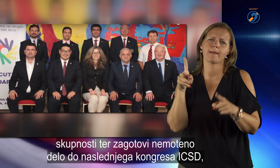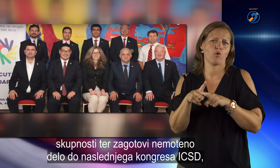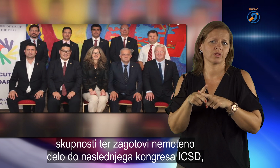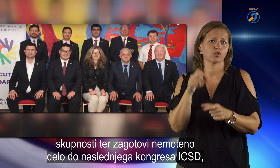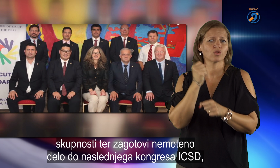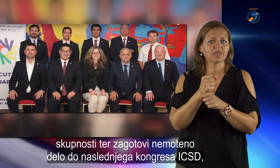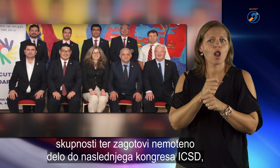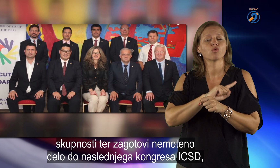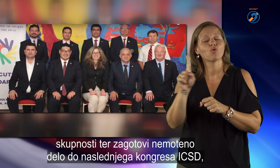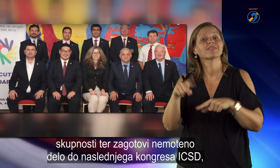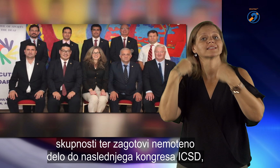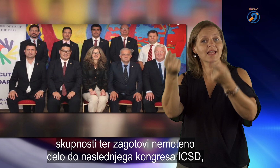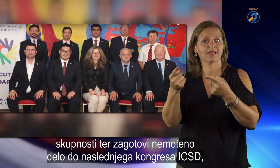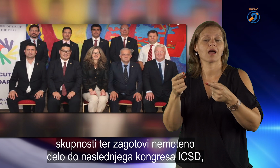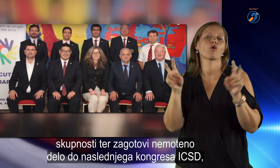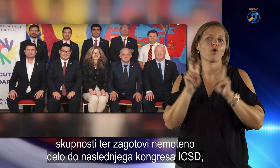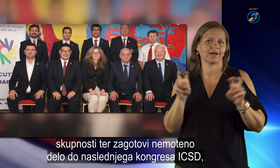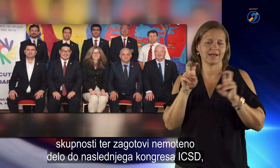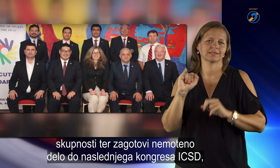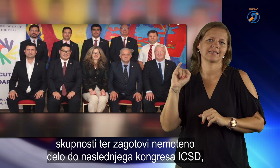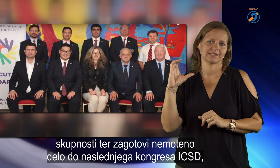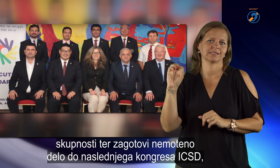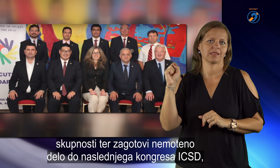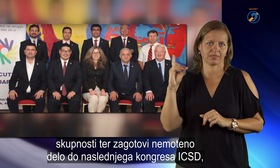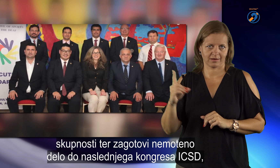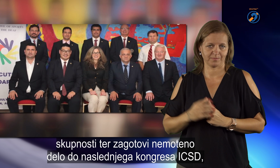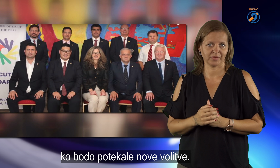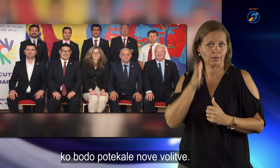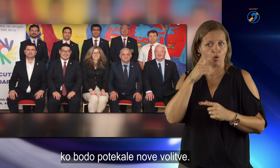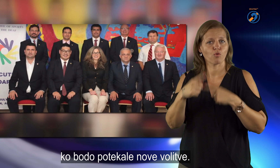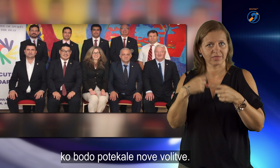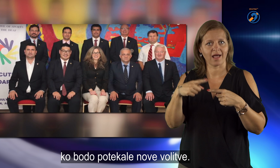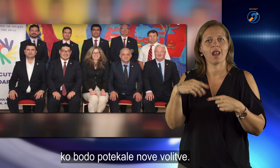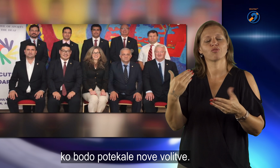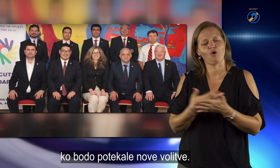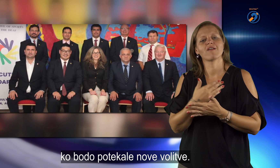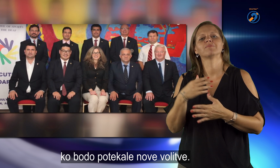do naslednjega kongresa ICSD, ko bodo potekale nove volitve.